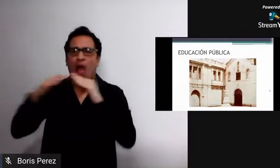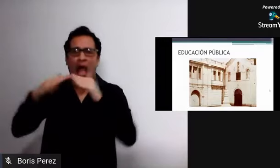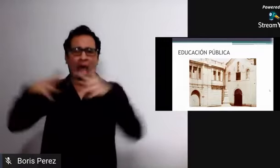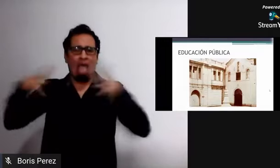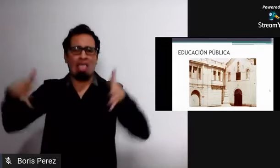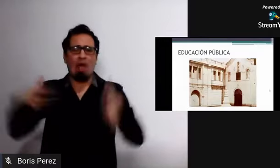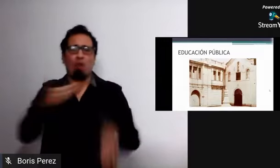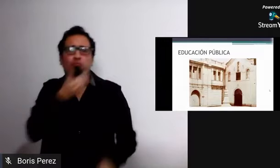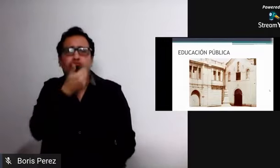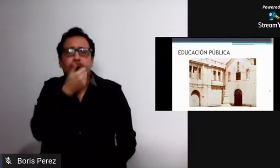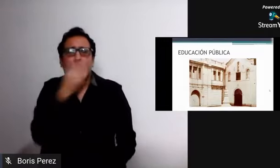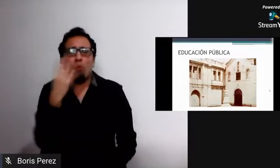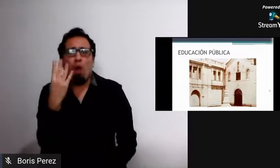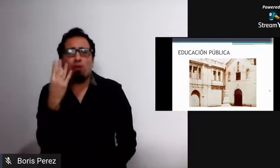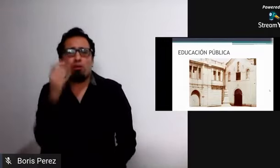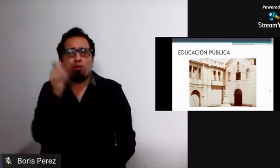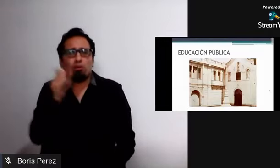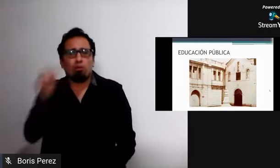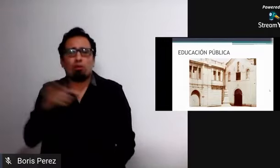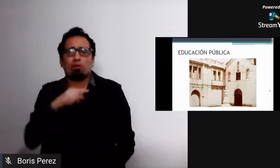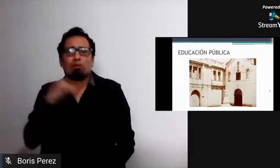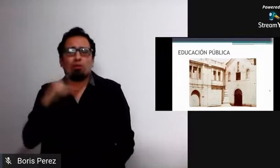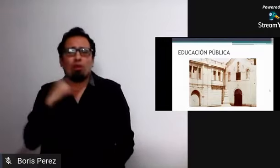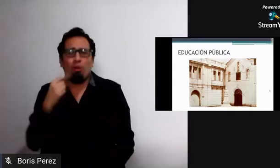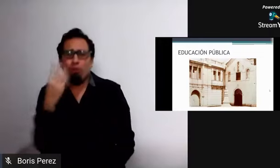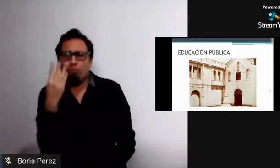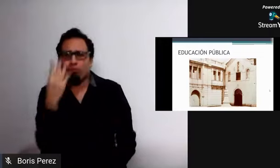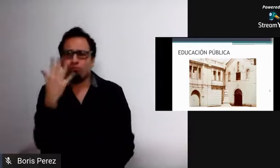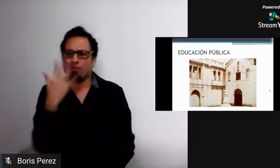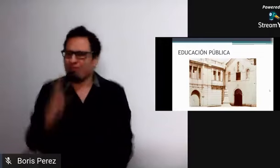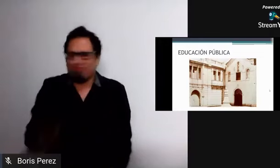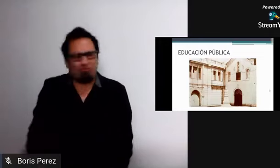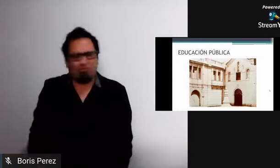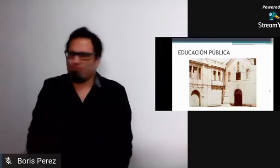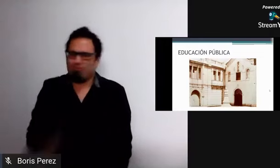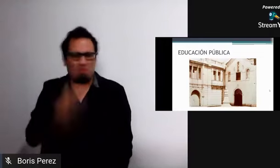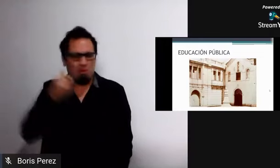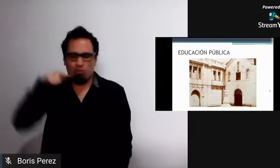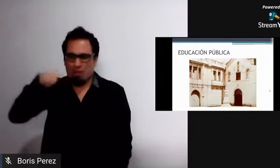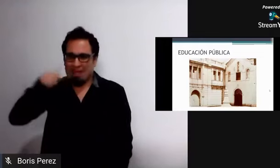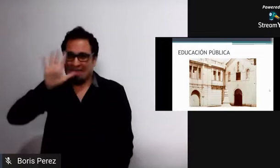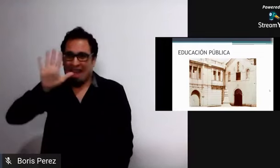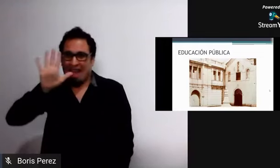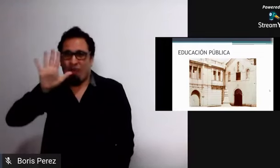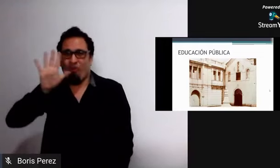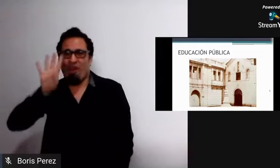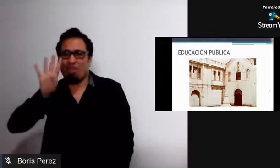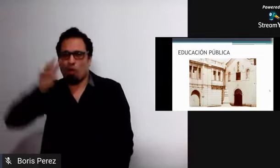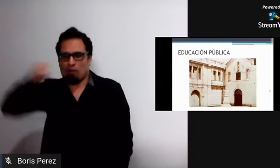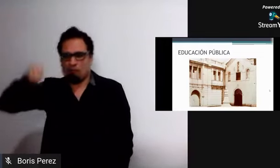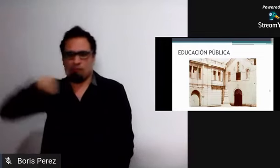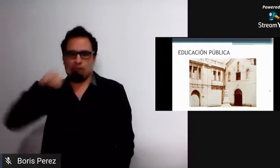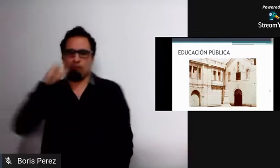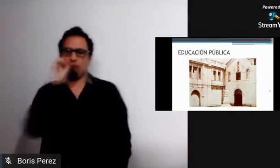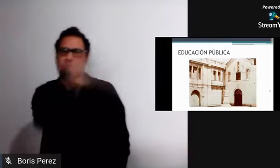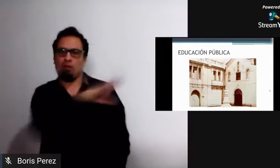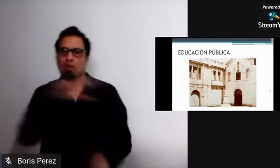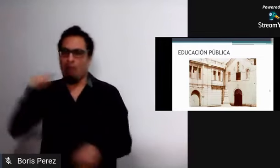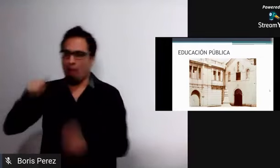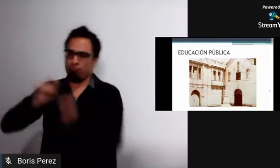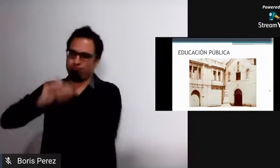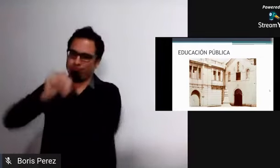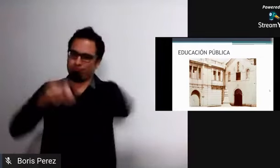Así que pues digamos que él decidió que como había muy pocas escuelas y muy